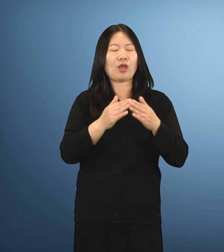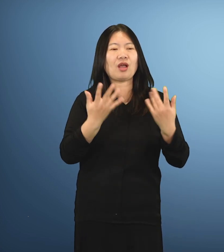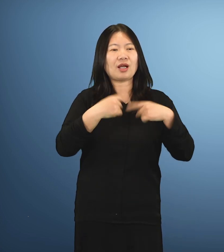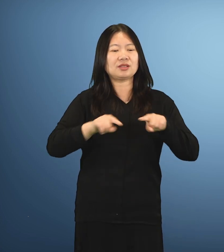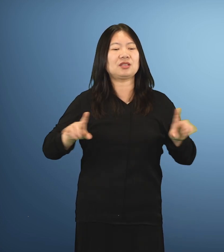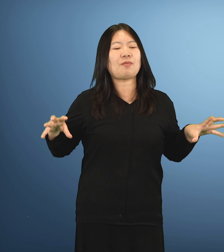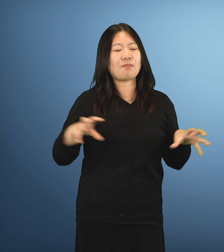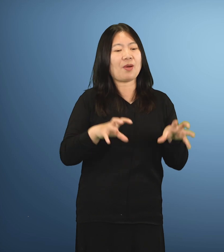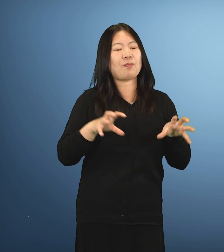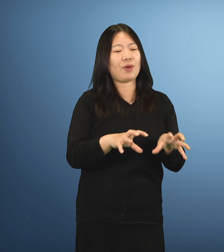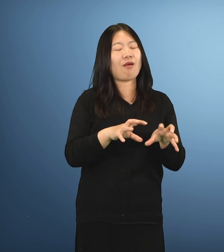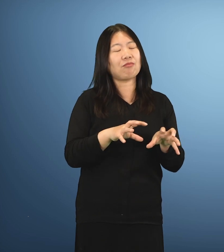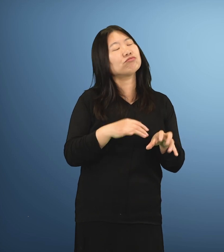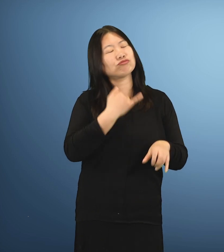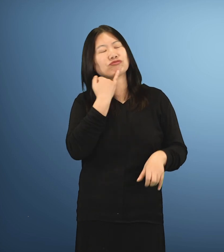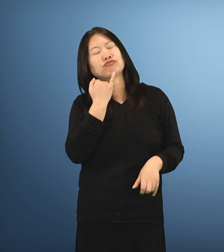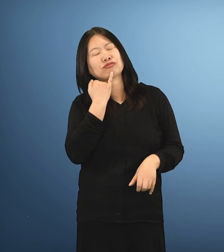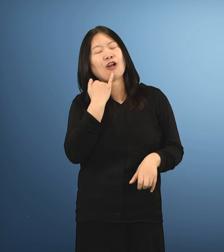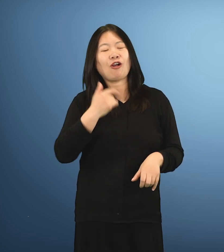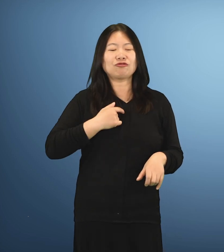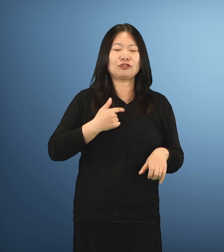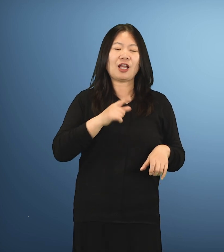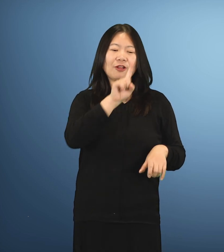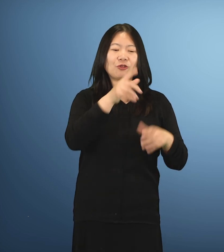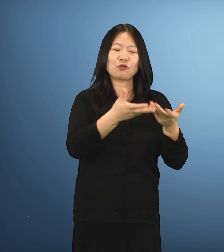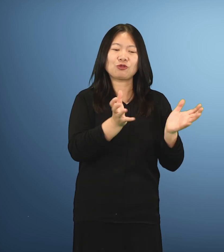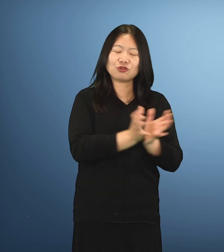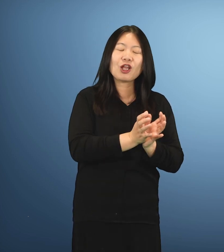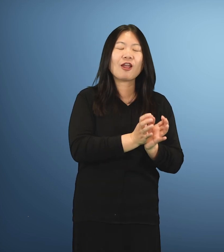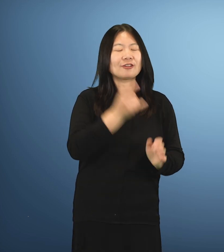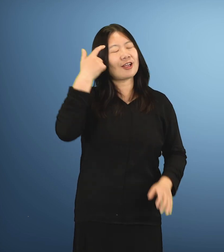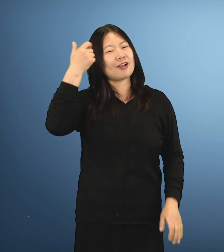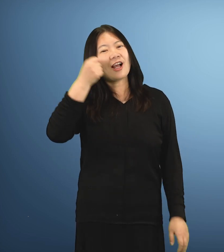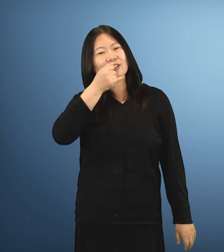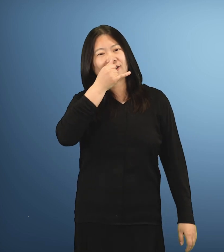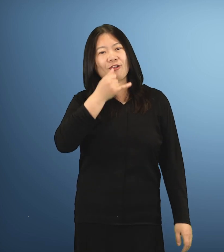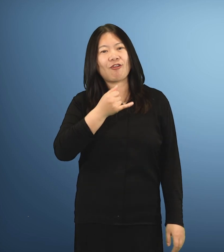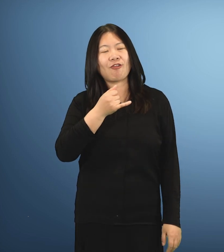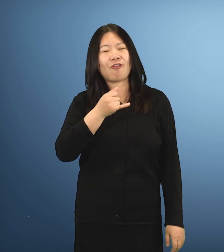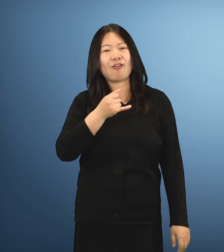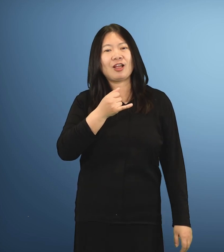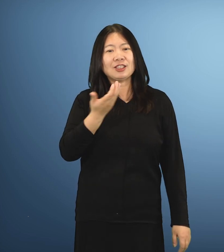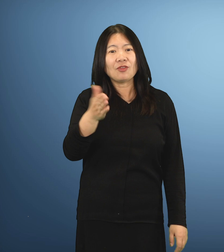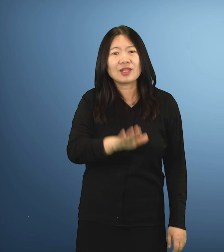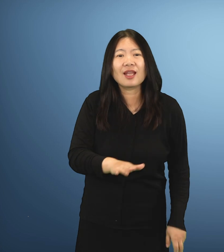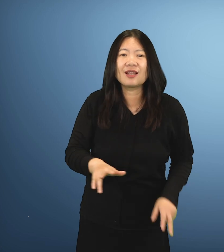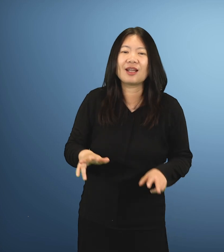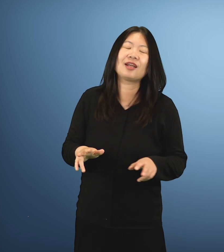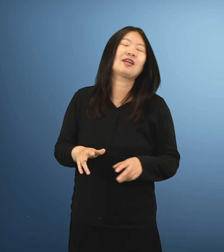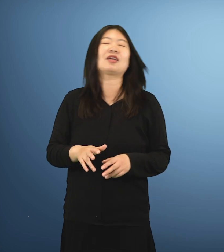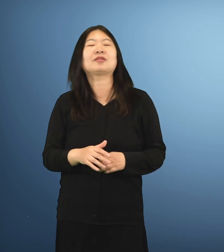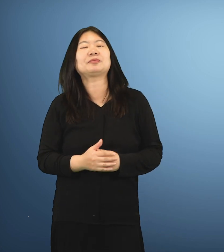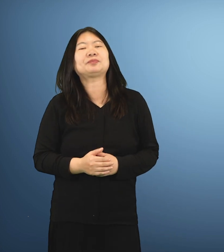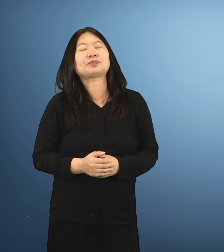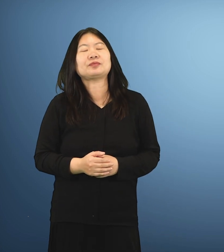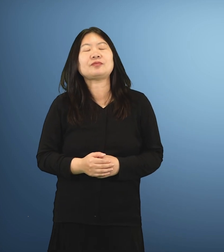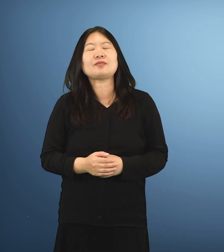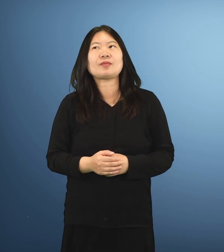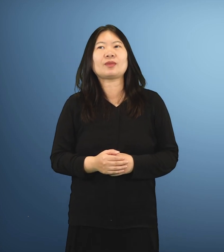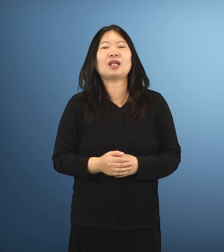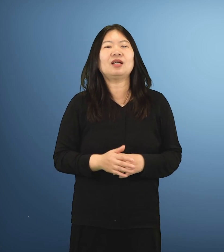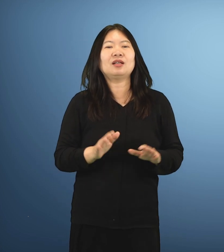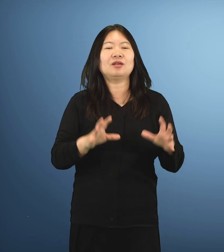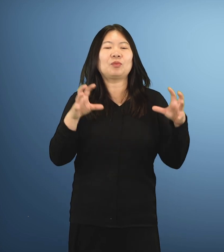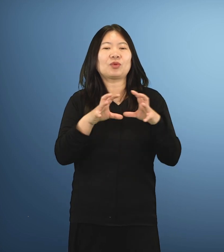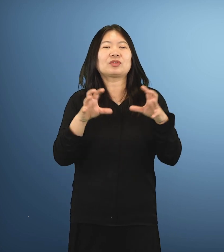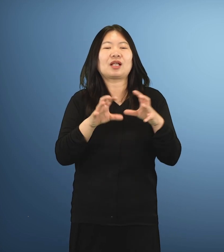의미에서는 매우 중요한 겁니다. 이건 부득이한 상황이니까 우리가 이웃을 배려하는 차원에서